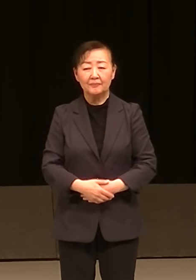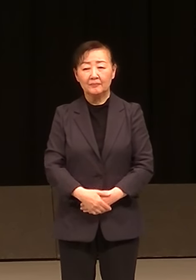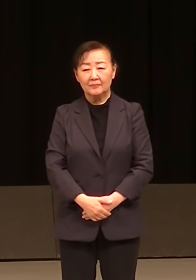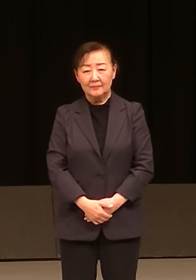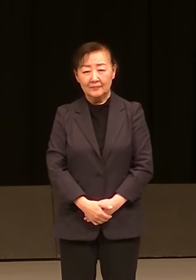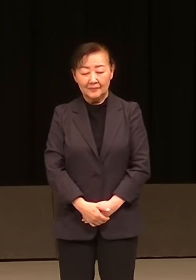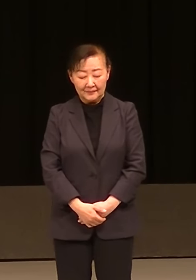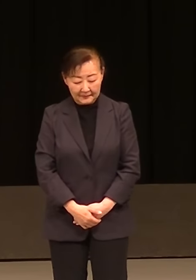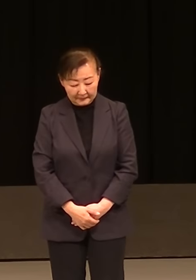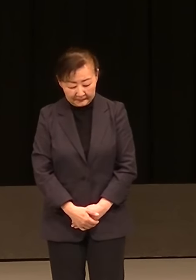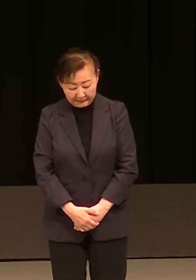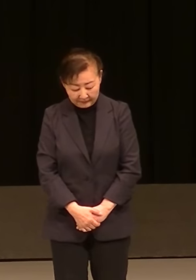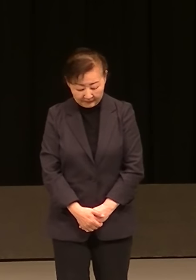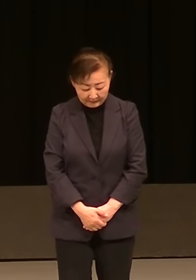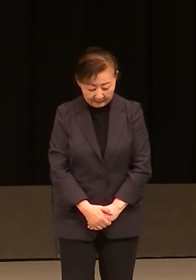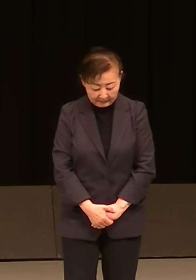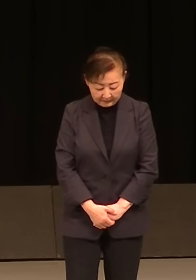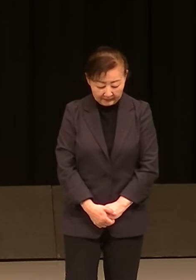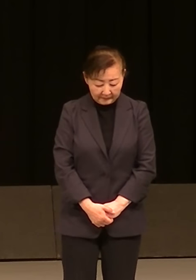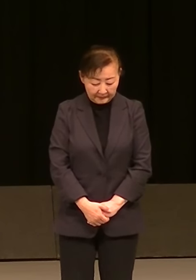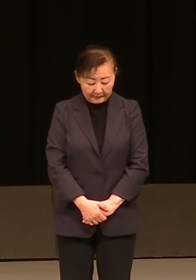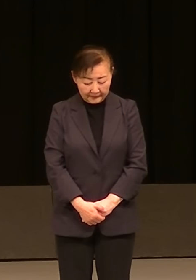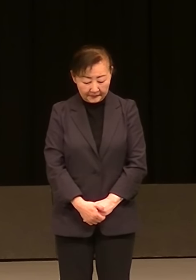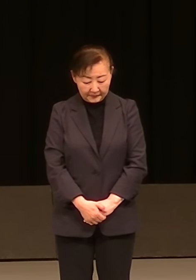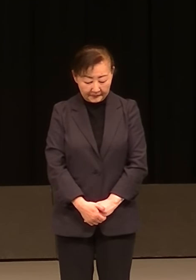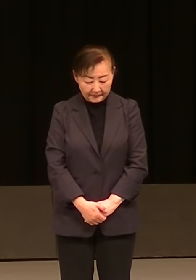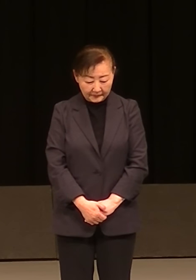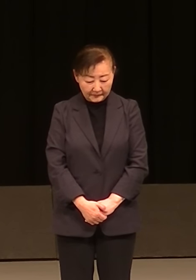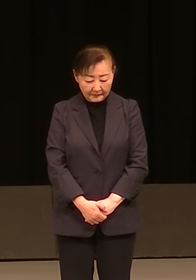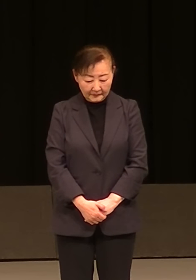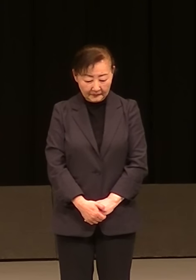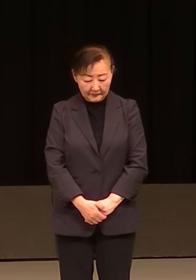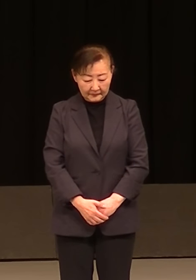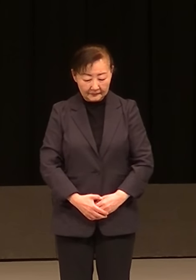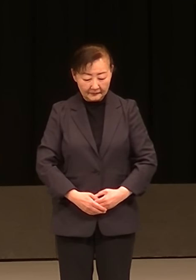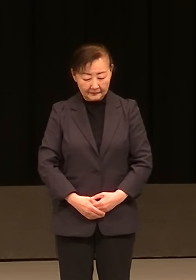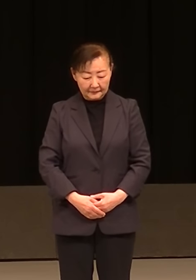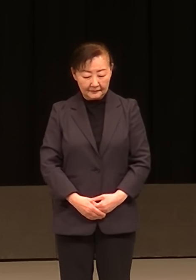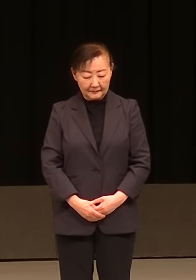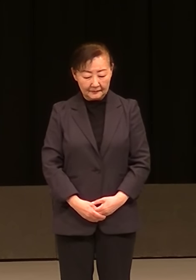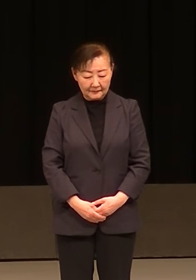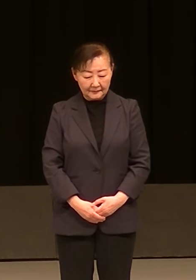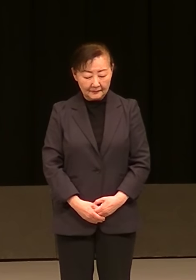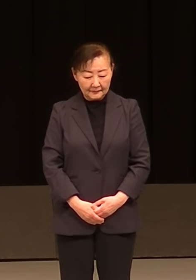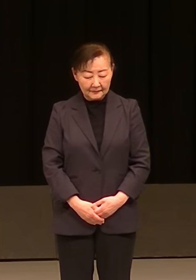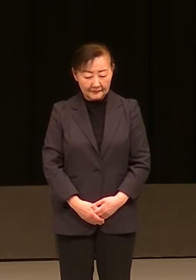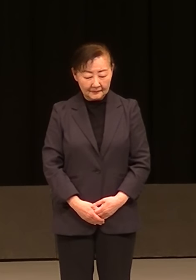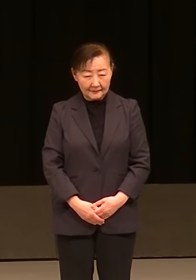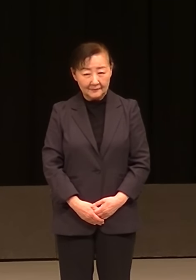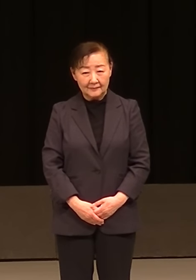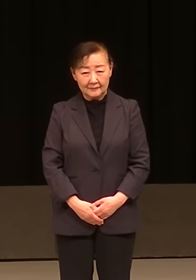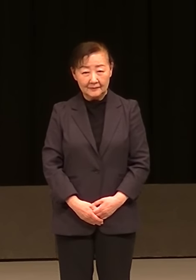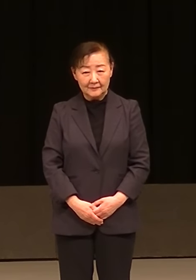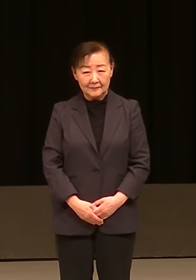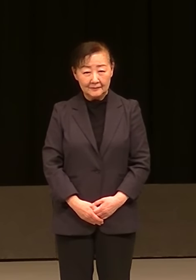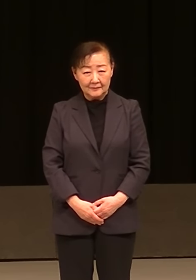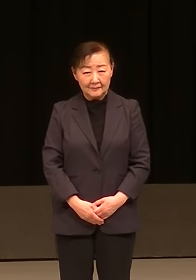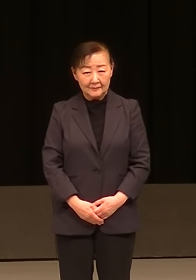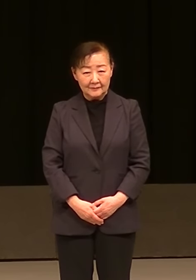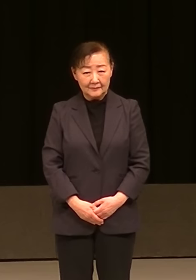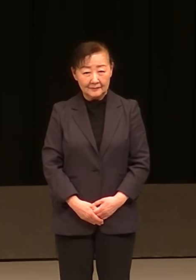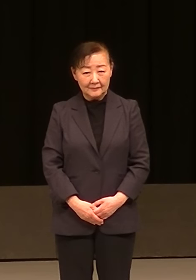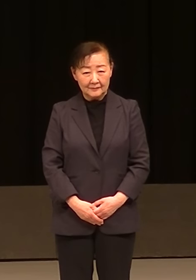ます。それからですね、今日、お見えの皆さん、私と一緒になっていたんですけど、高齢な方が多いと思うんです